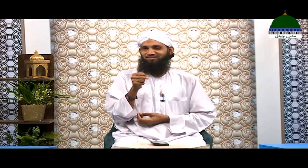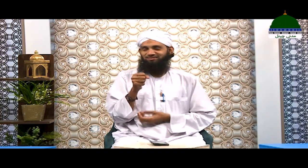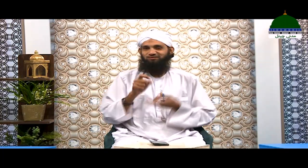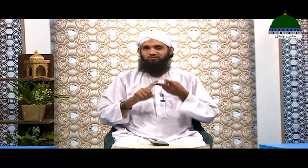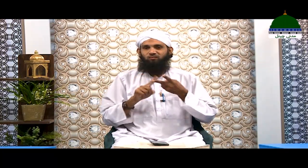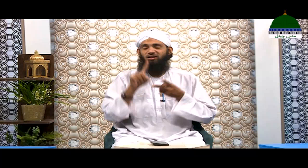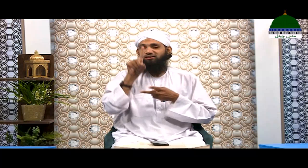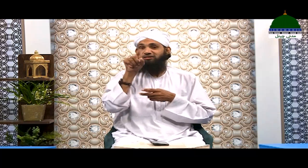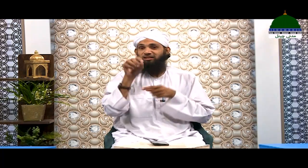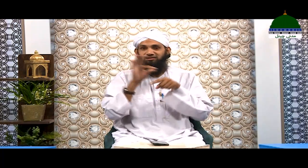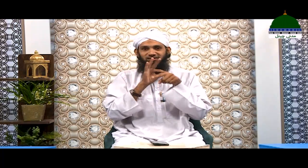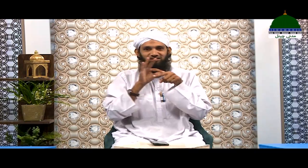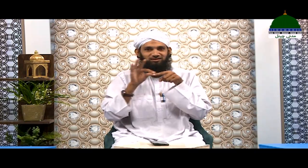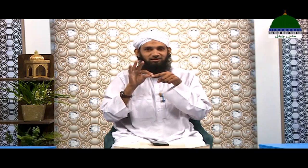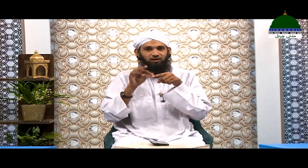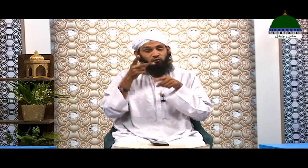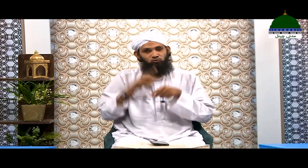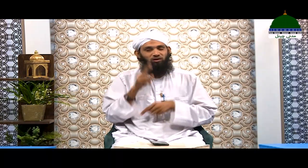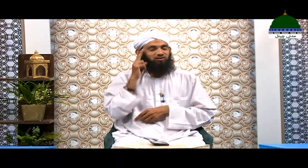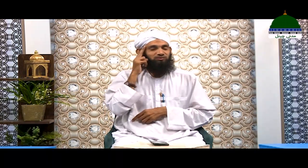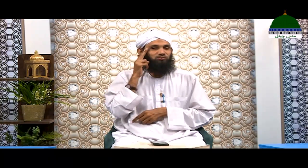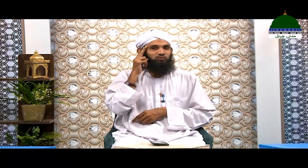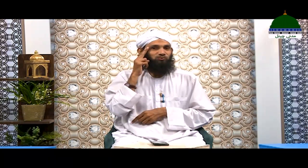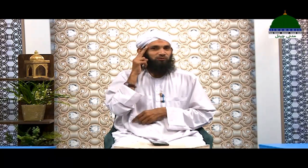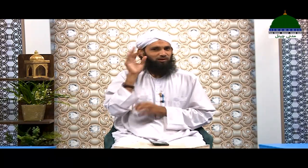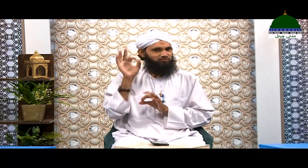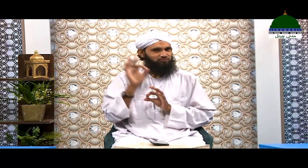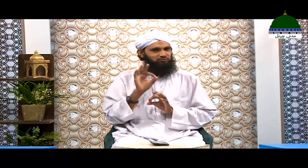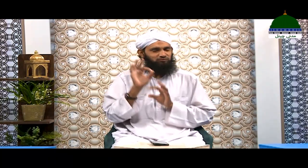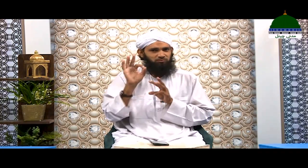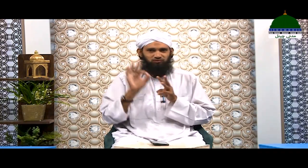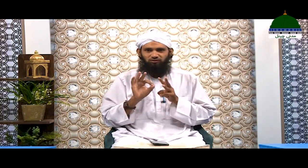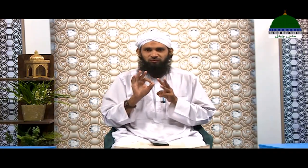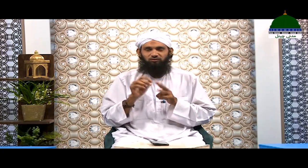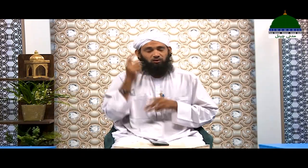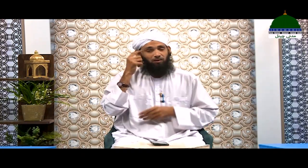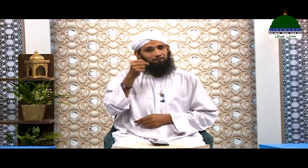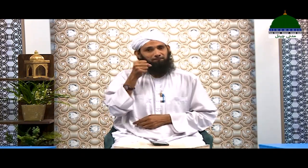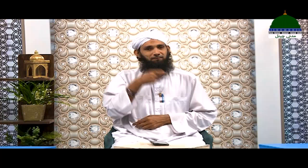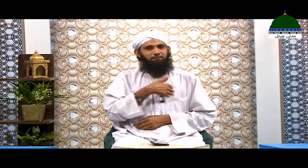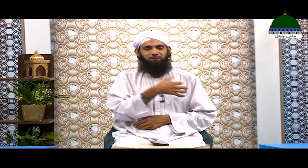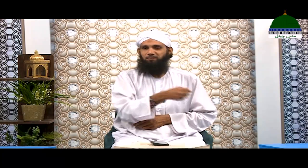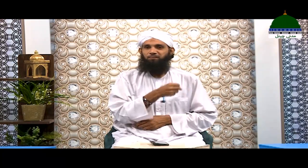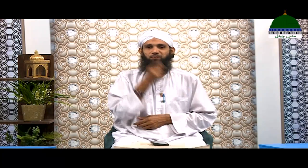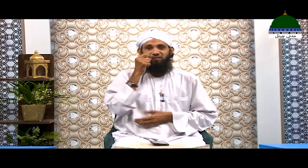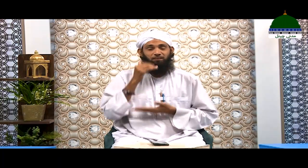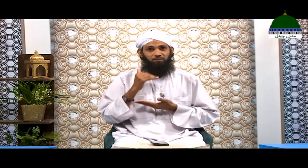کے بعد آپ نے صبح اس خواب پر عمل کرتے ہوئے بیٹے کی قربانی کا پکا ارادہ فرما لیا، جس کی وجہ سے